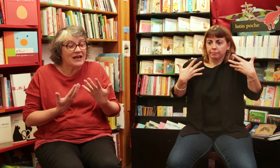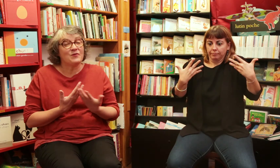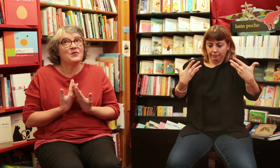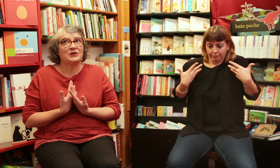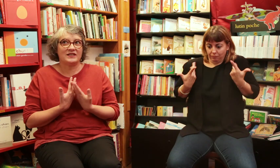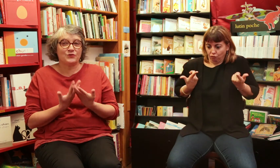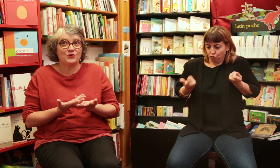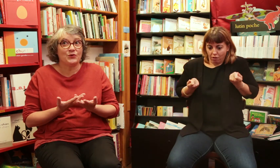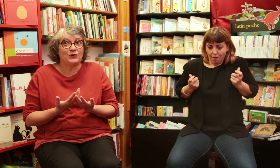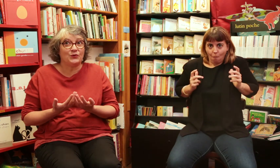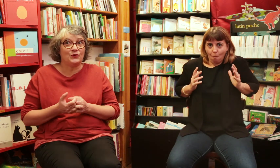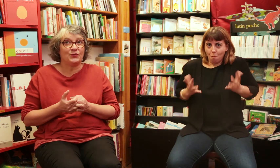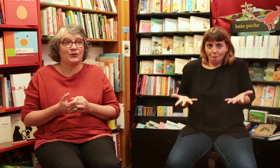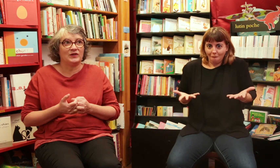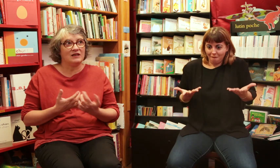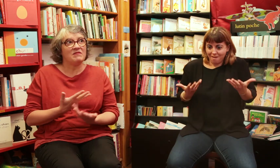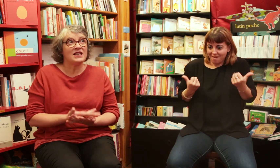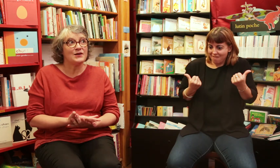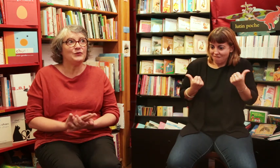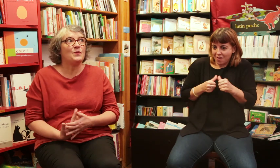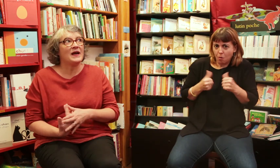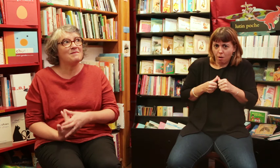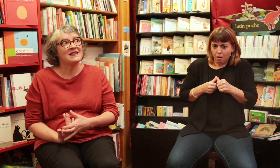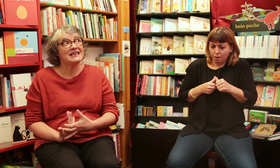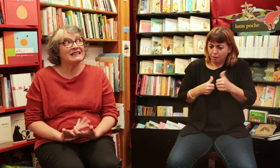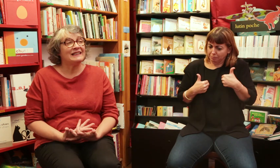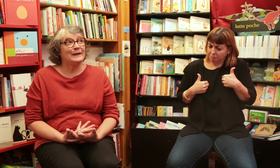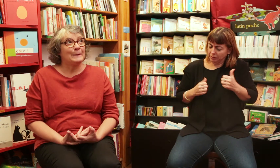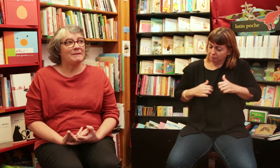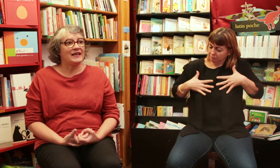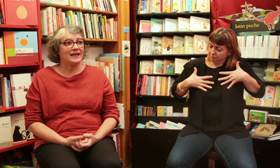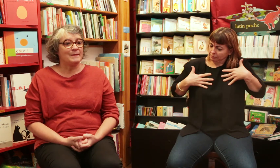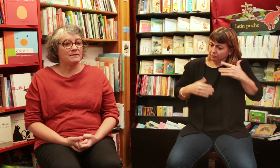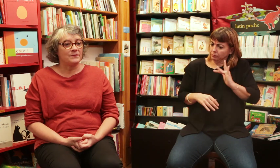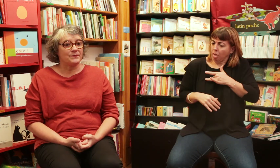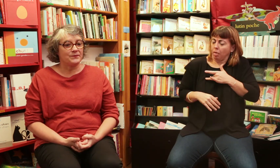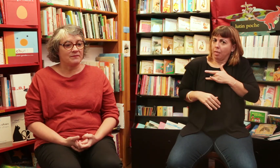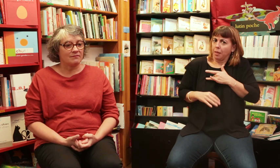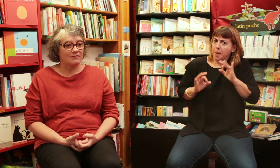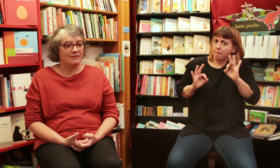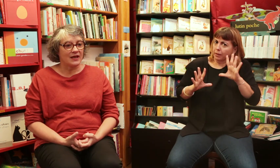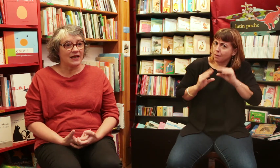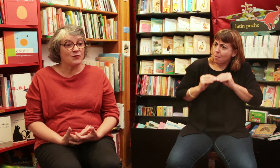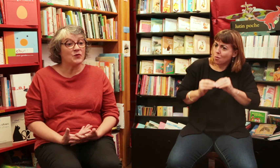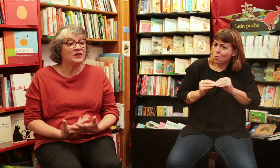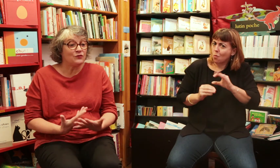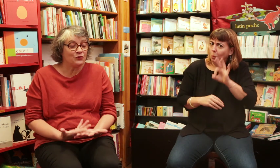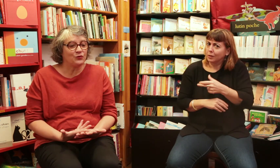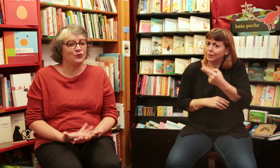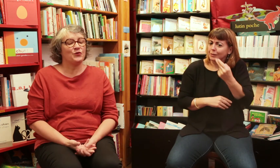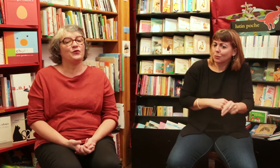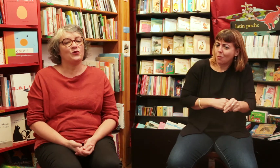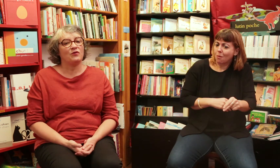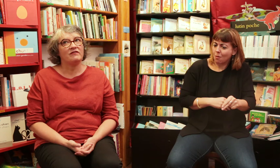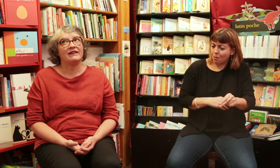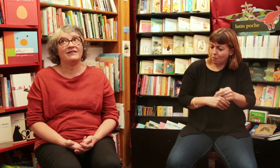à quel moment on est sûr d'aimer ou de pas aimer, et à quel moment on est sûr de ce